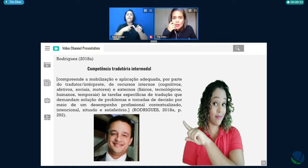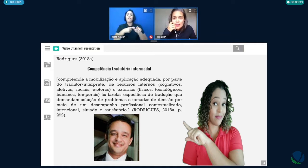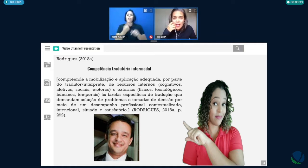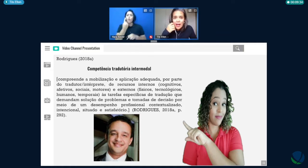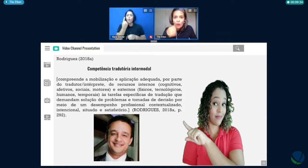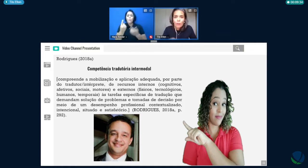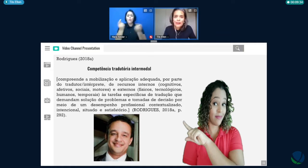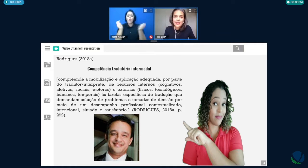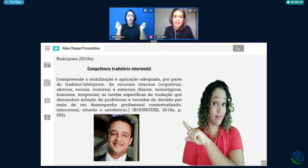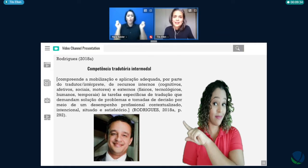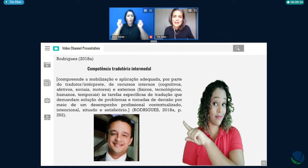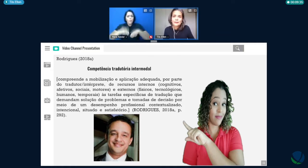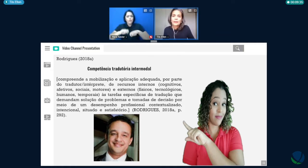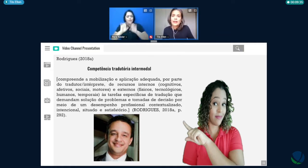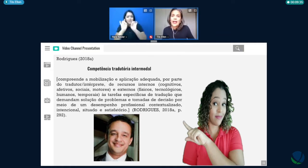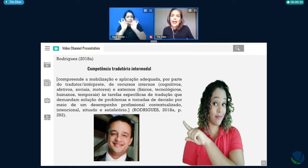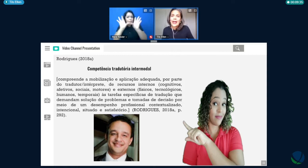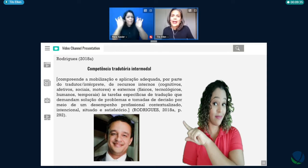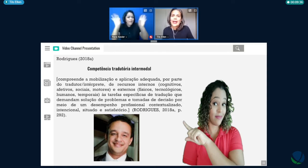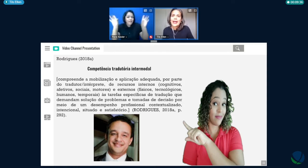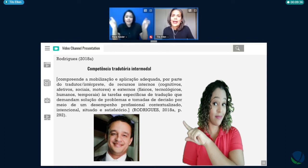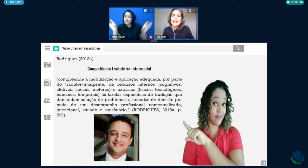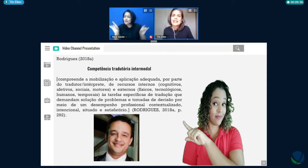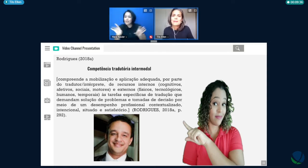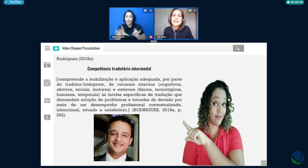Rodrigues mostra a competência